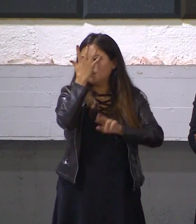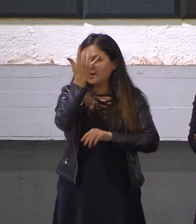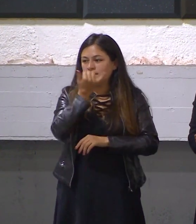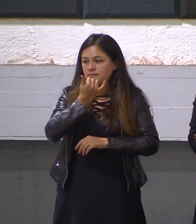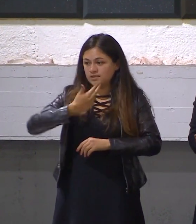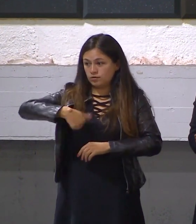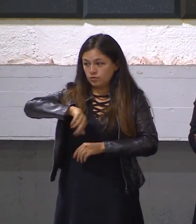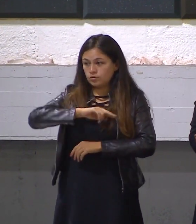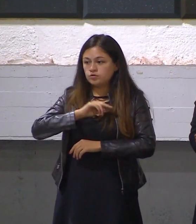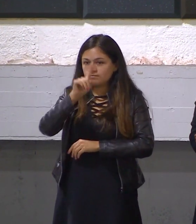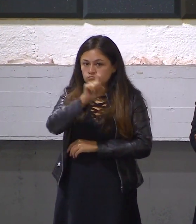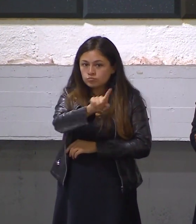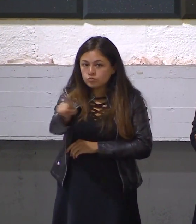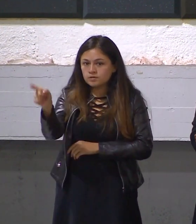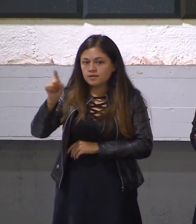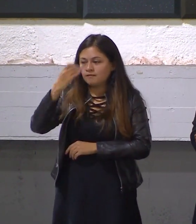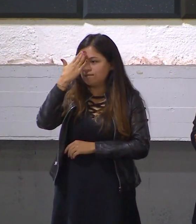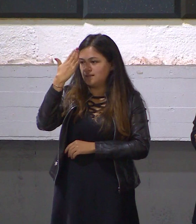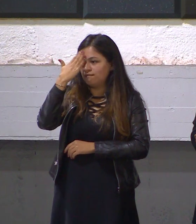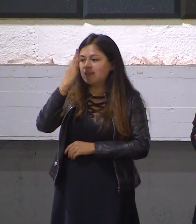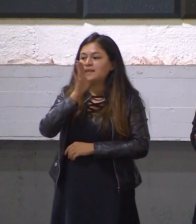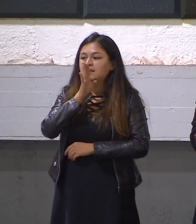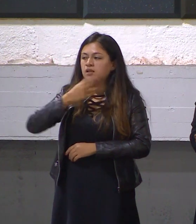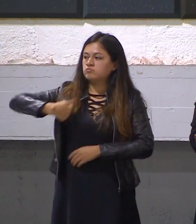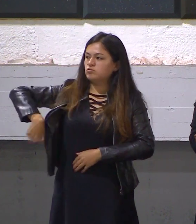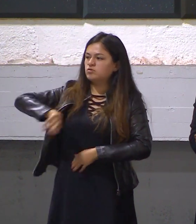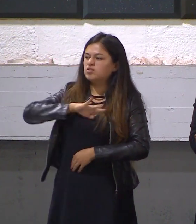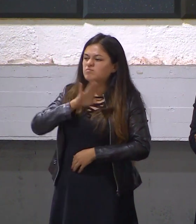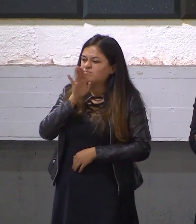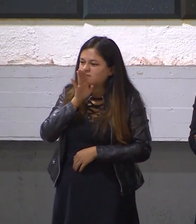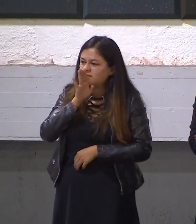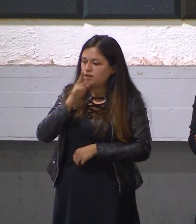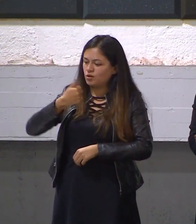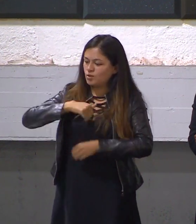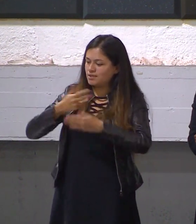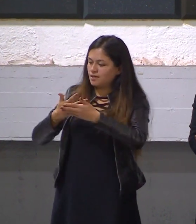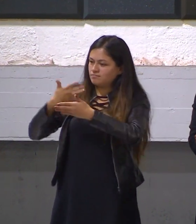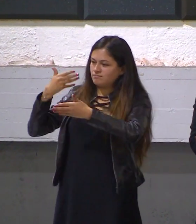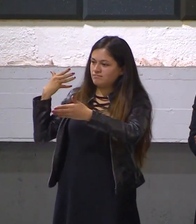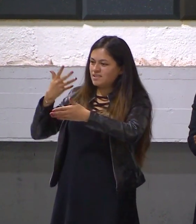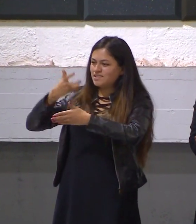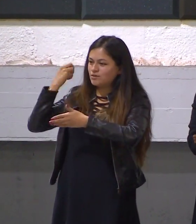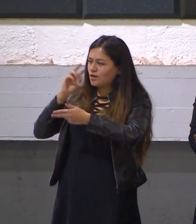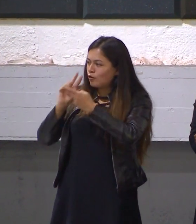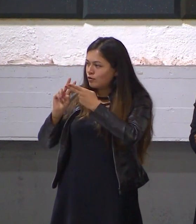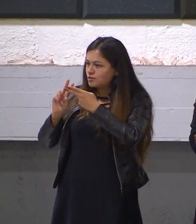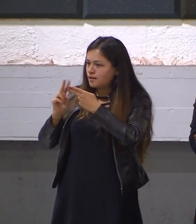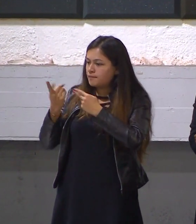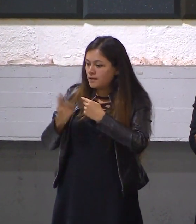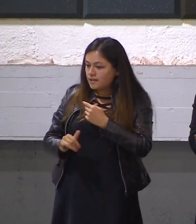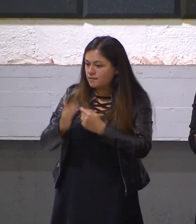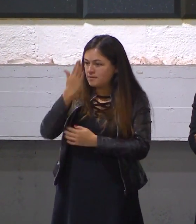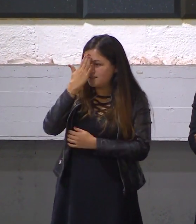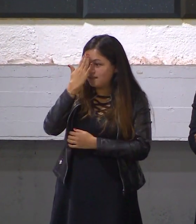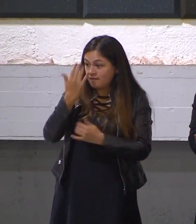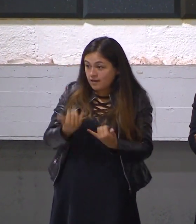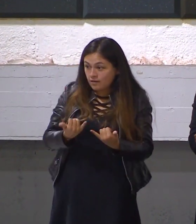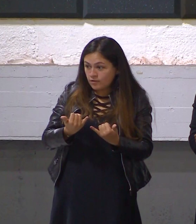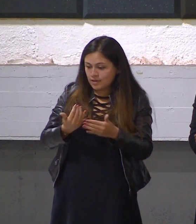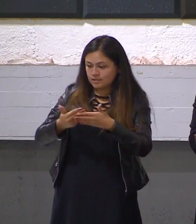tener claro quiénes somos cuál ha sido nuestra historia para que también de esta manera